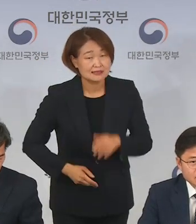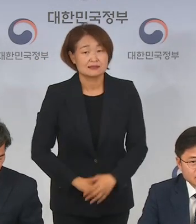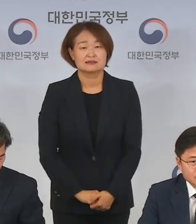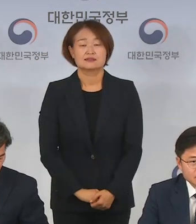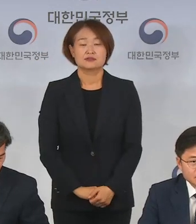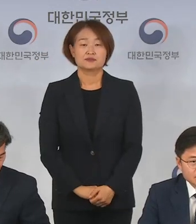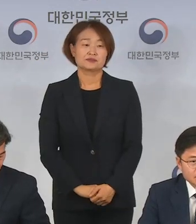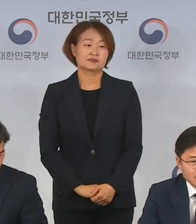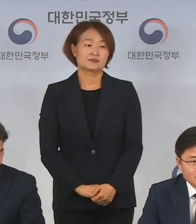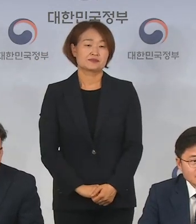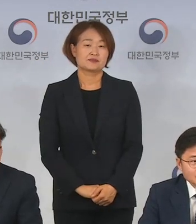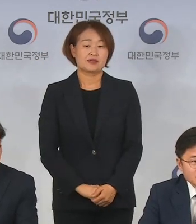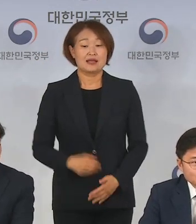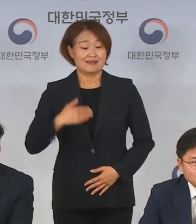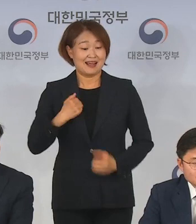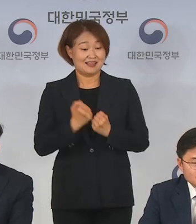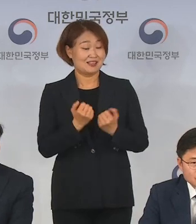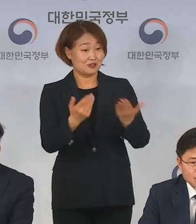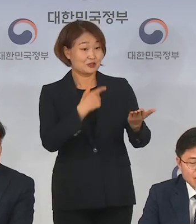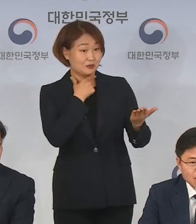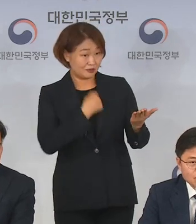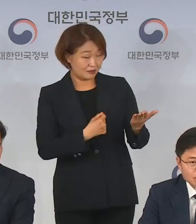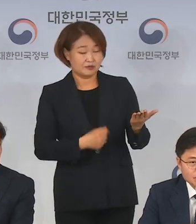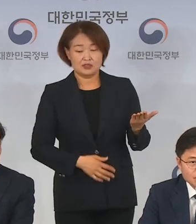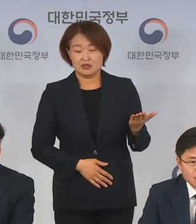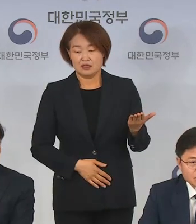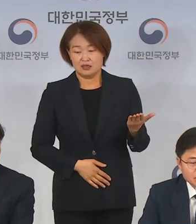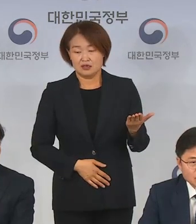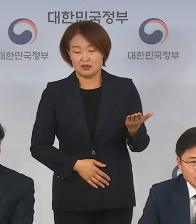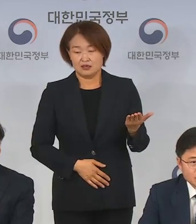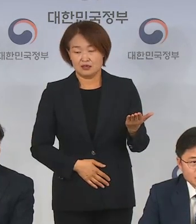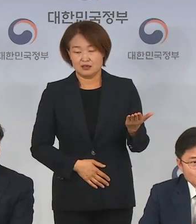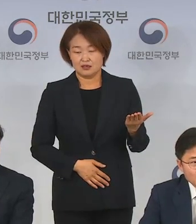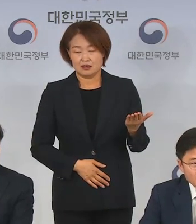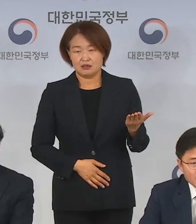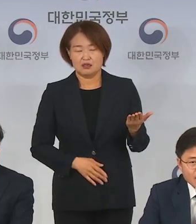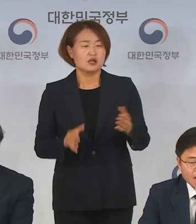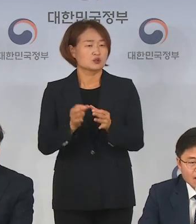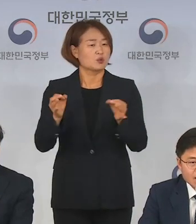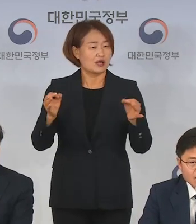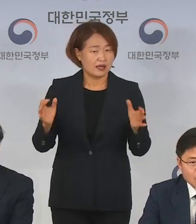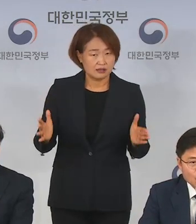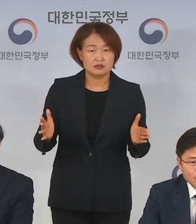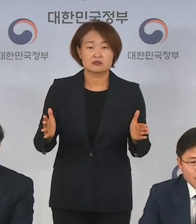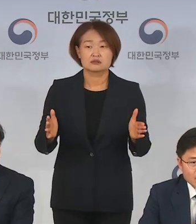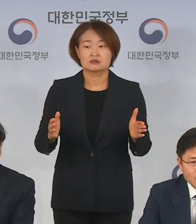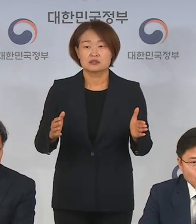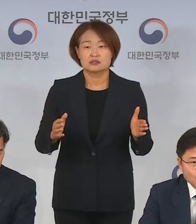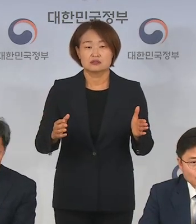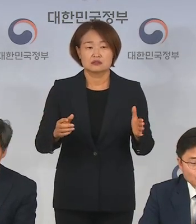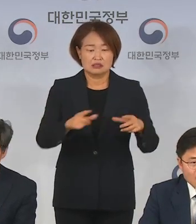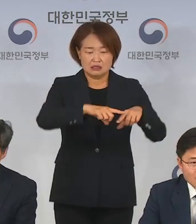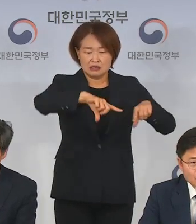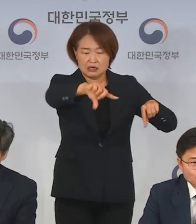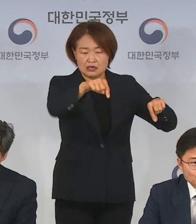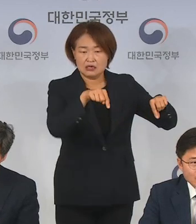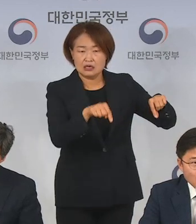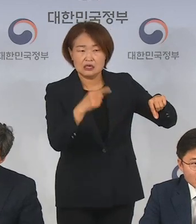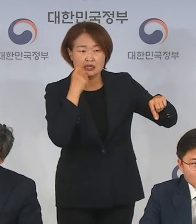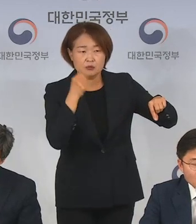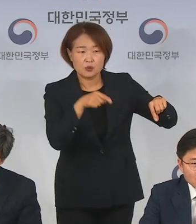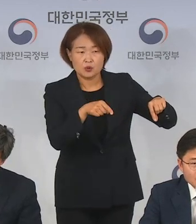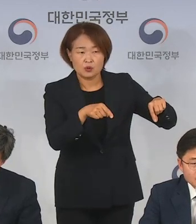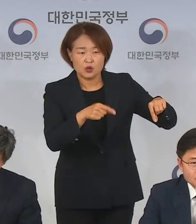일단, 제가 말씀드릴 수 있는 건, 아까도 말씀드렸다시피 저희들이 그동안에 일본의 오염수